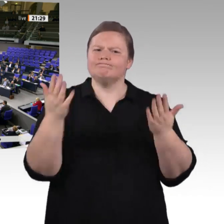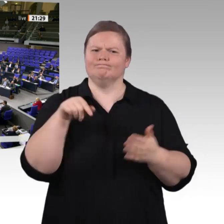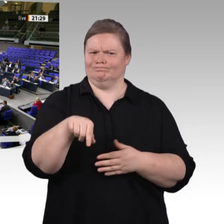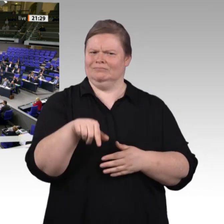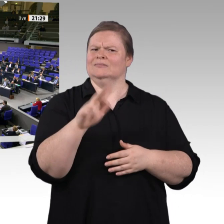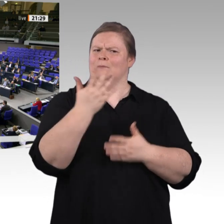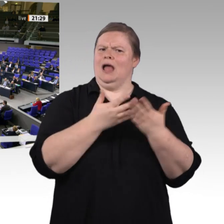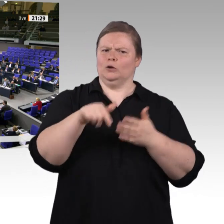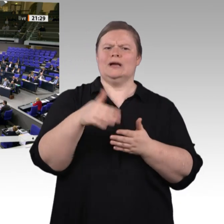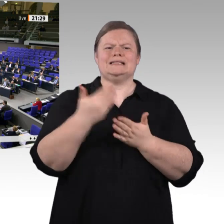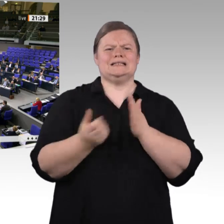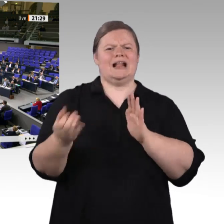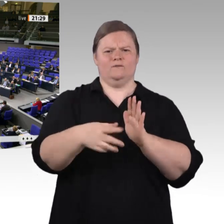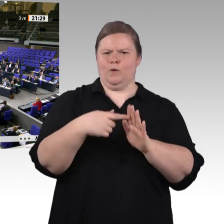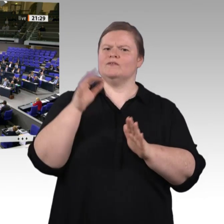Wer stimmt dagegen?